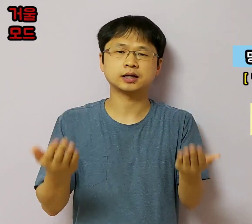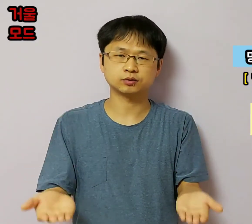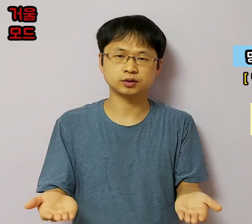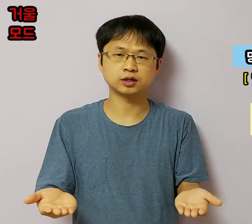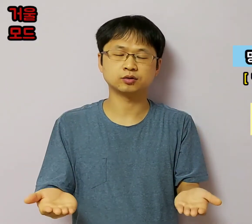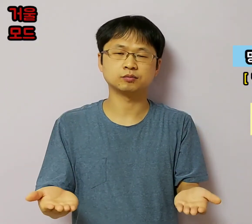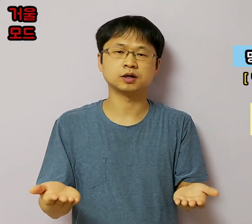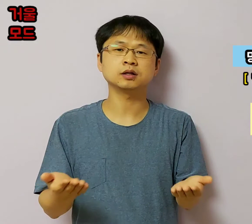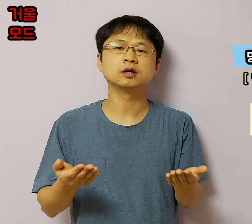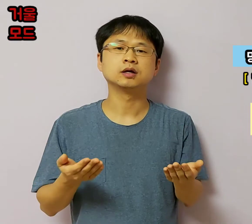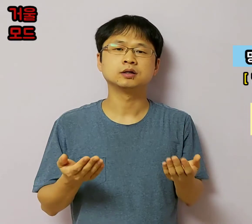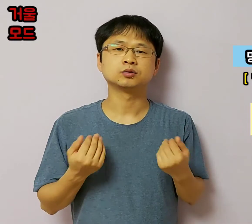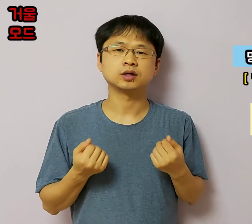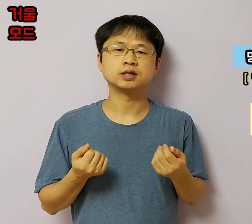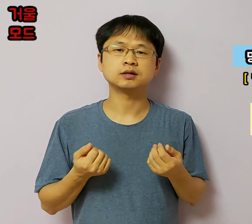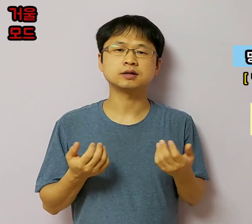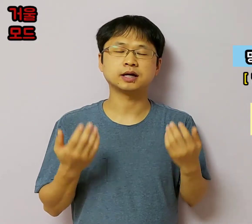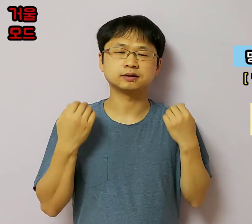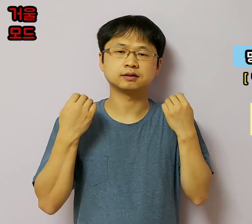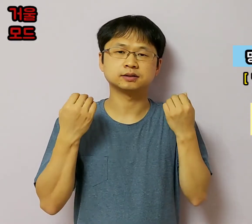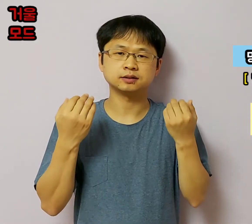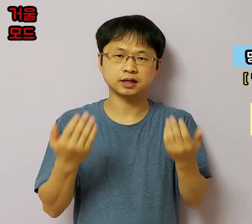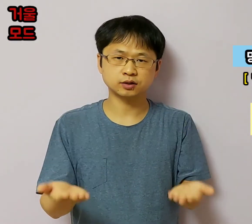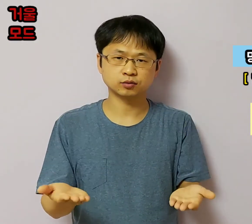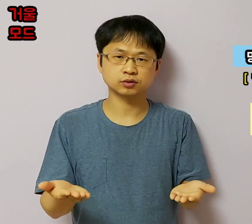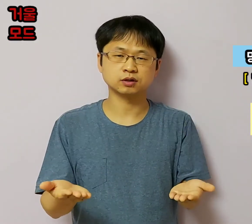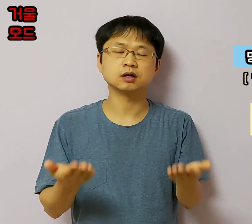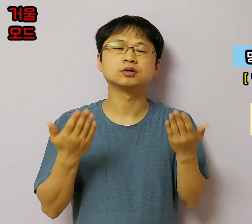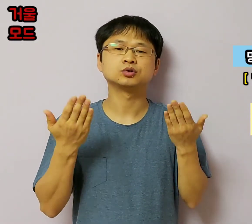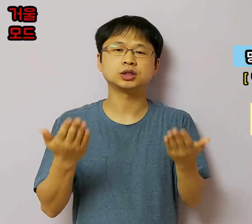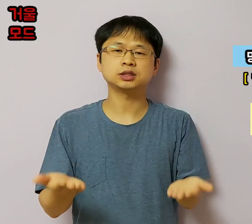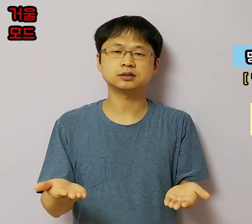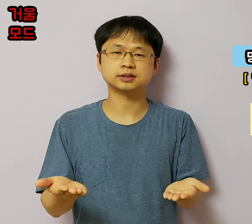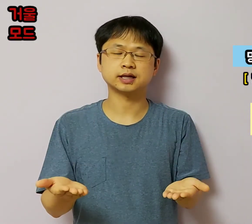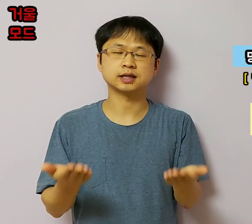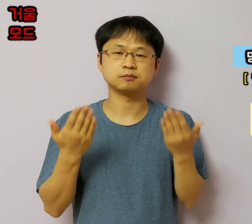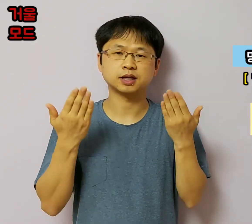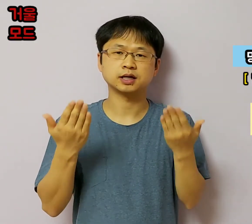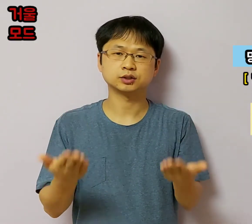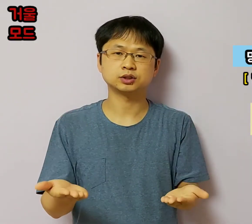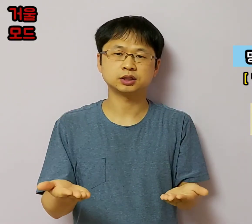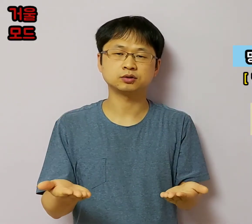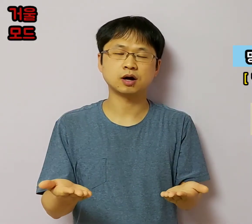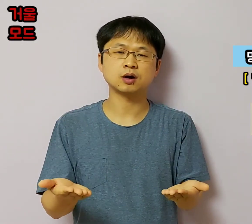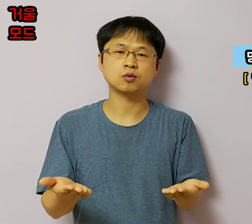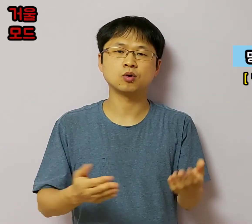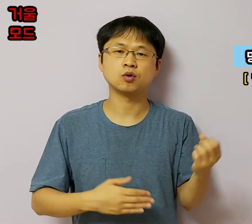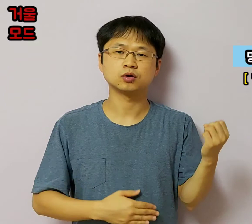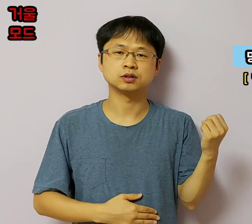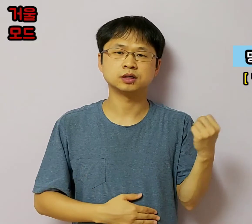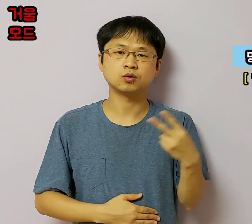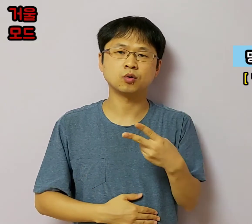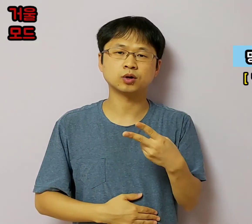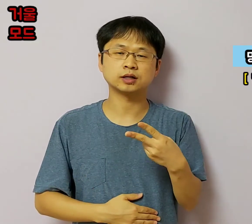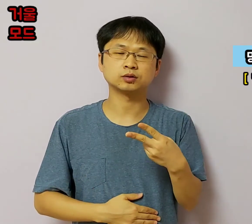아래로 내려놓으면 손에 일거리가 있던 것을 내려놓는 것, 쉬는 것을 나타냅니다. 쉬기도 하고, 그리고 라는